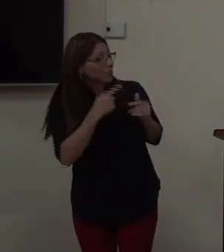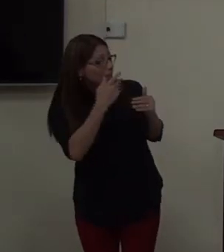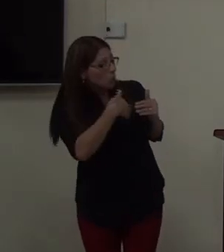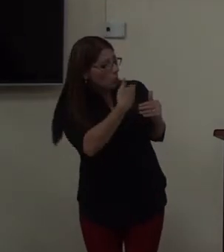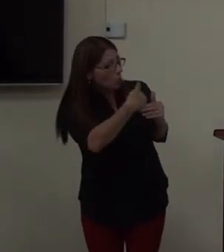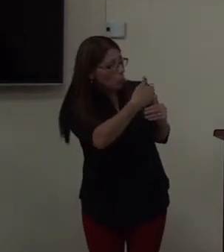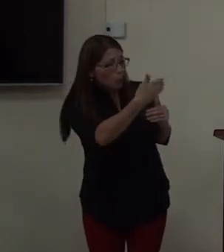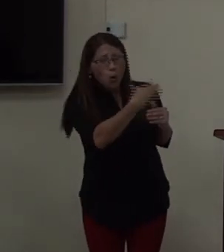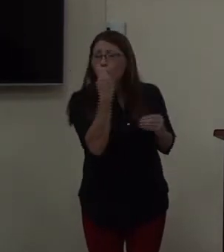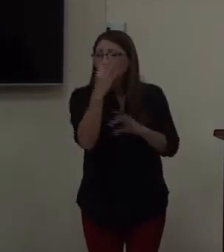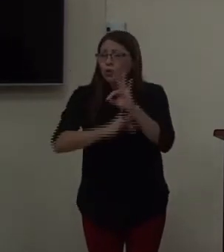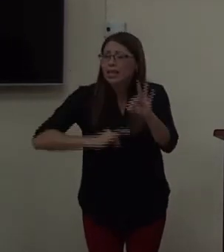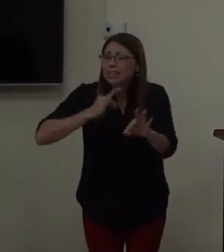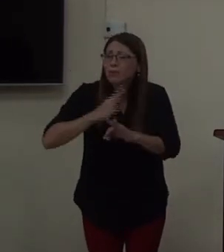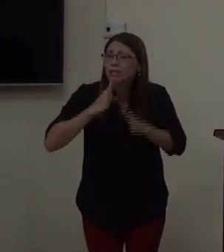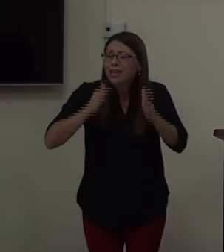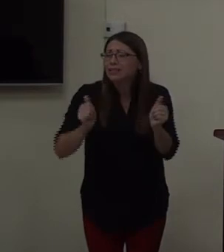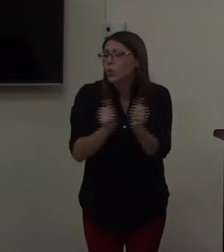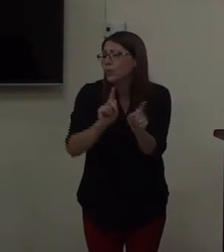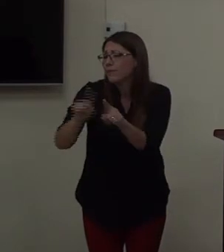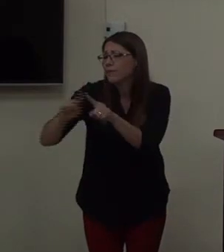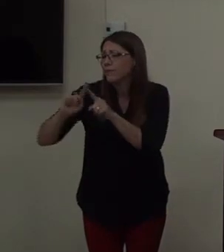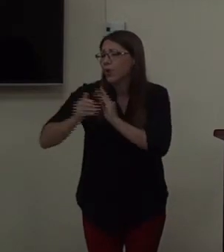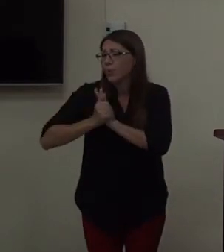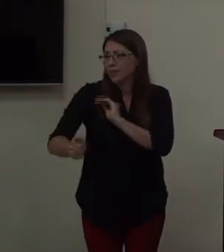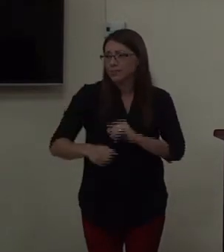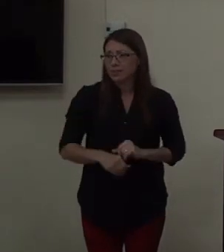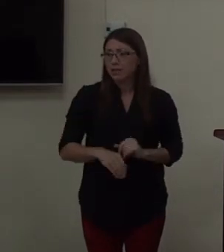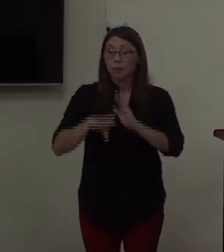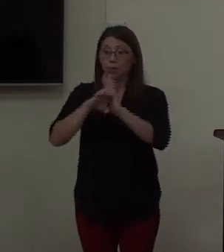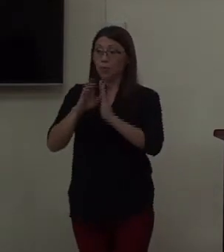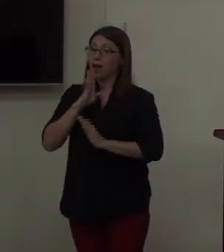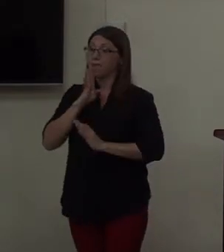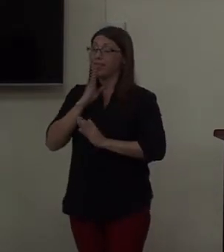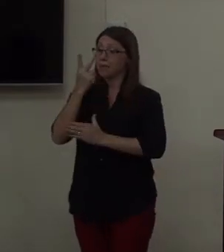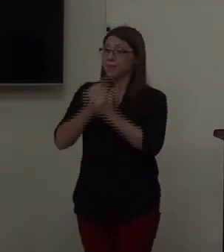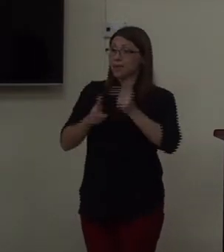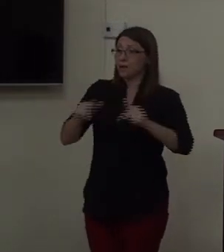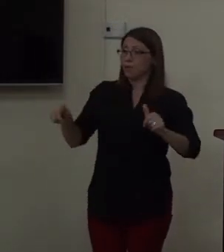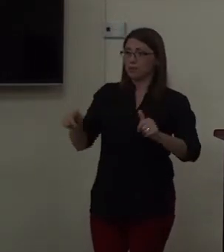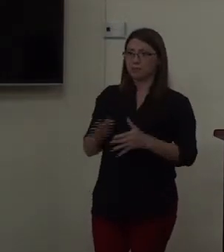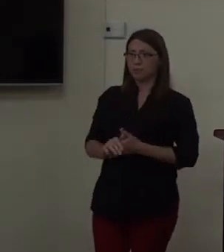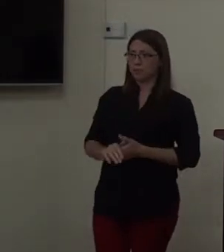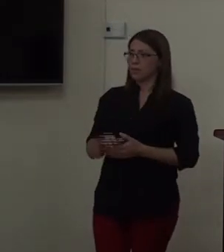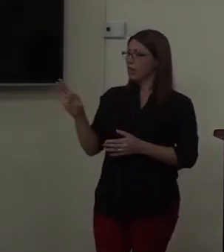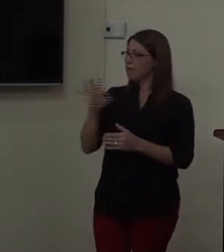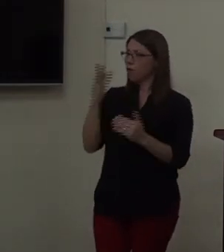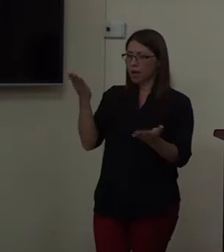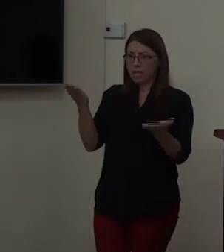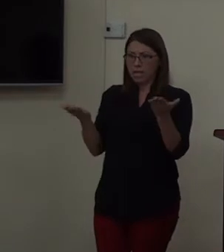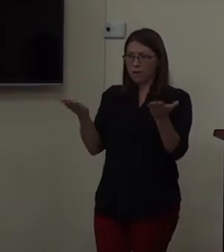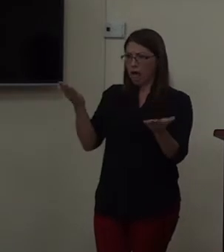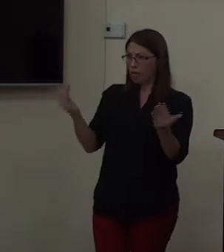de hablantes con diferentes competencias. Desde el hablante bilingüe, que maneja las dos lenguas de forma equilibrada y le